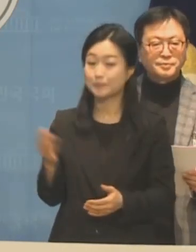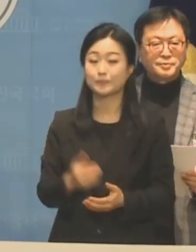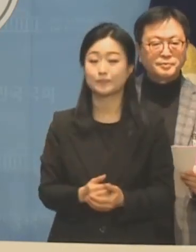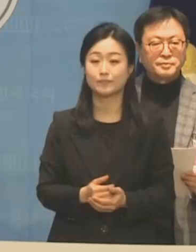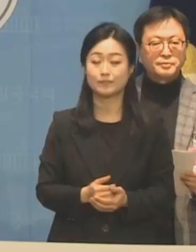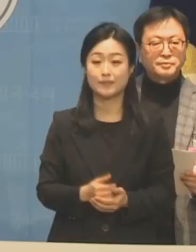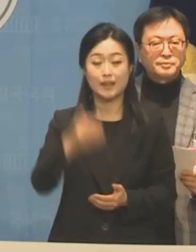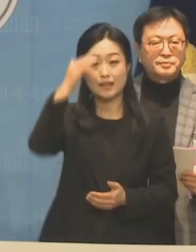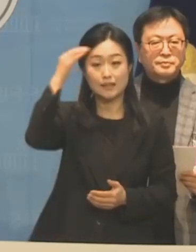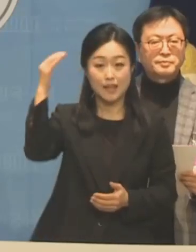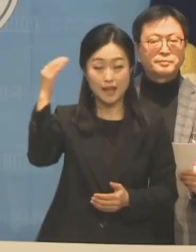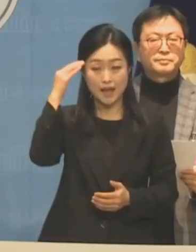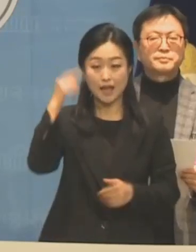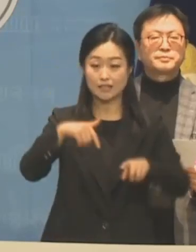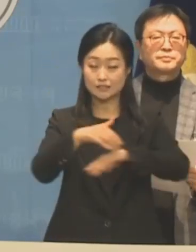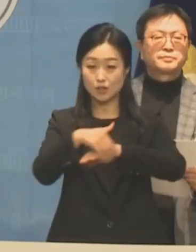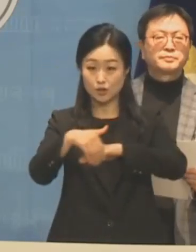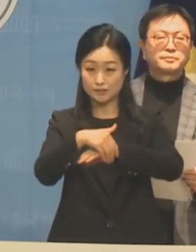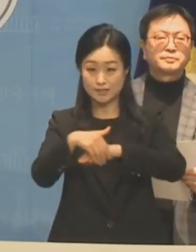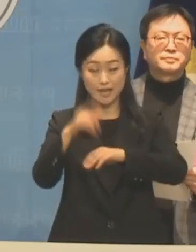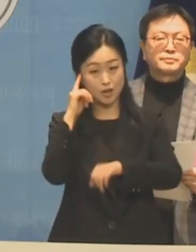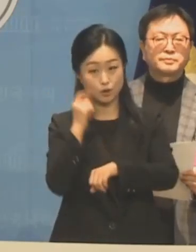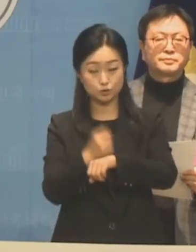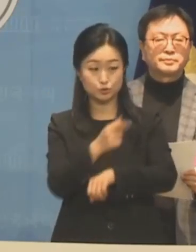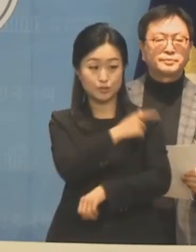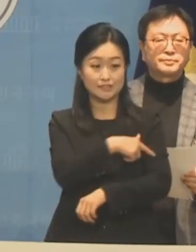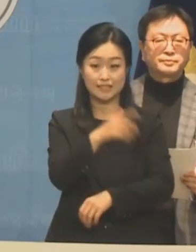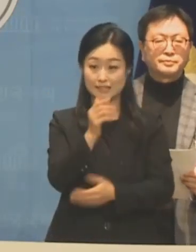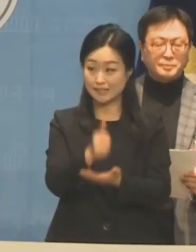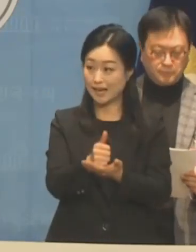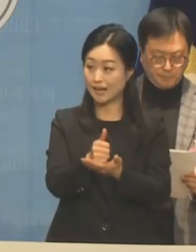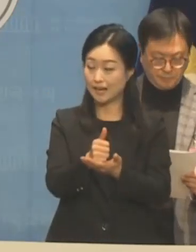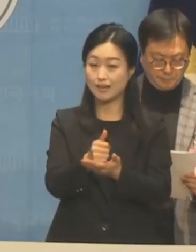네, 대학정책학회연구소 이사장이신 이종복 교수님,